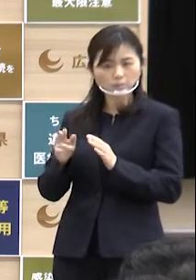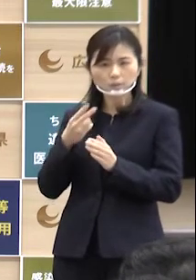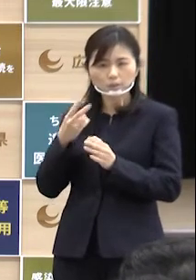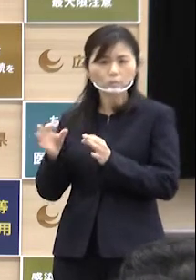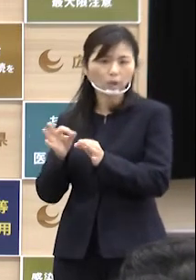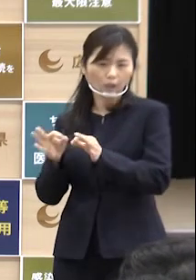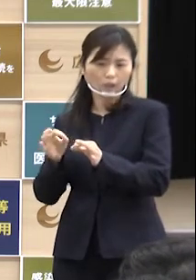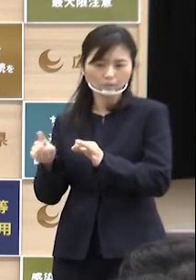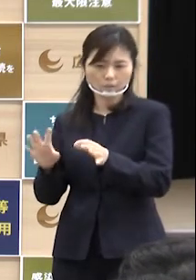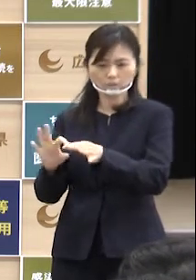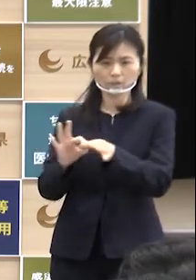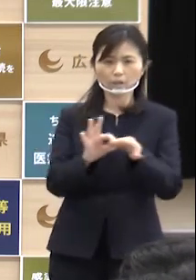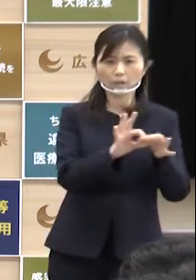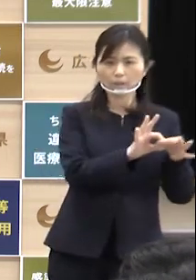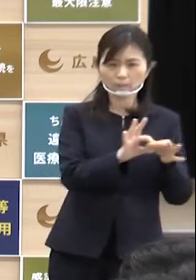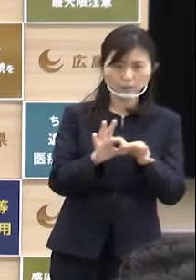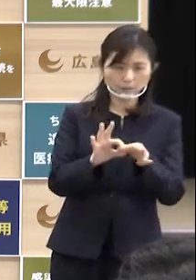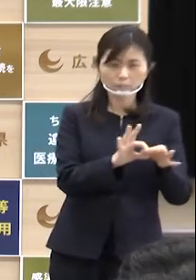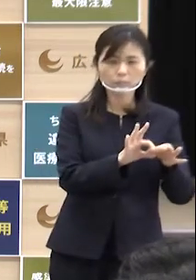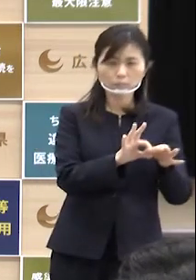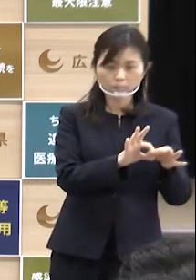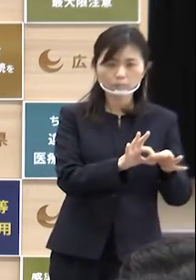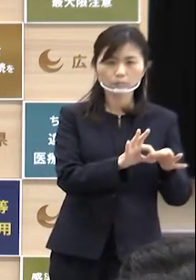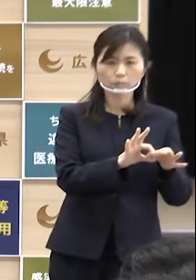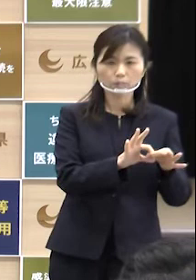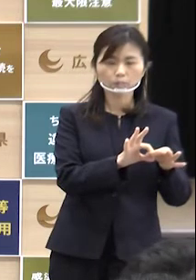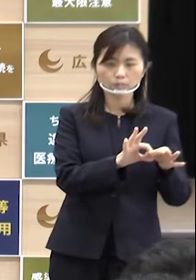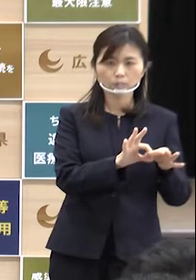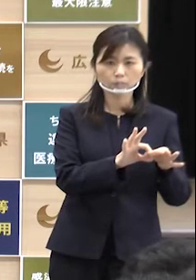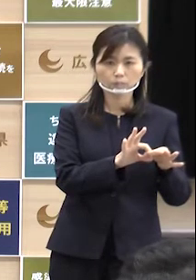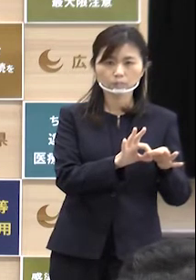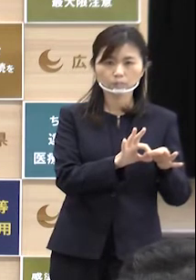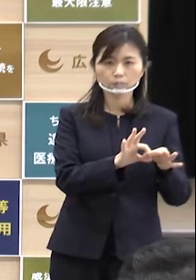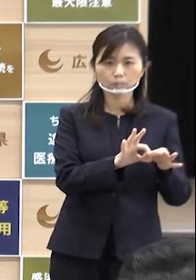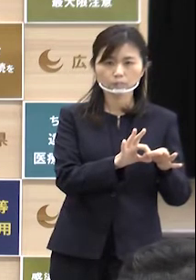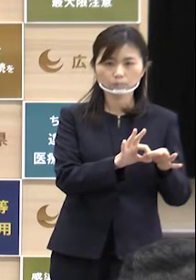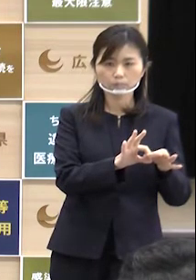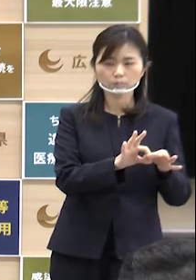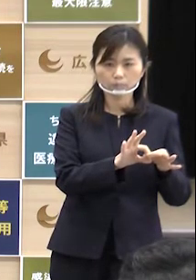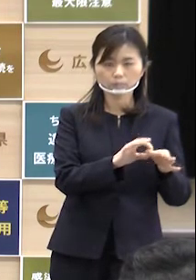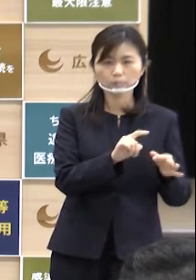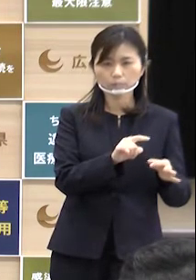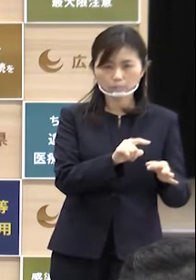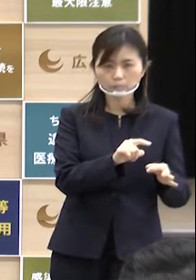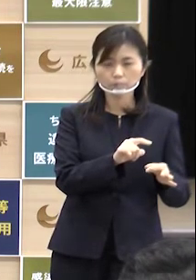ながってですね、影響をこの最もこの、